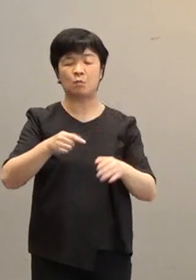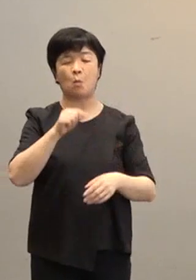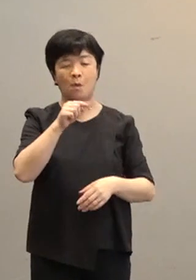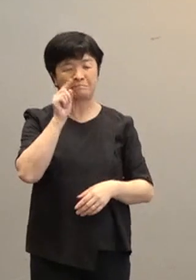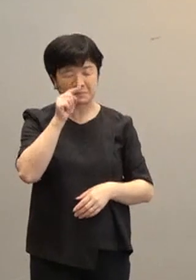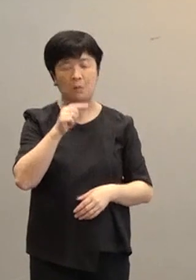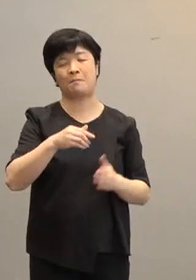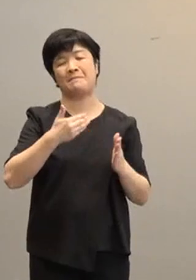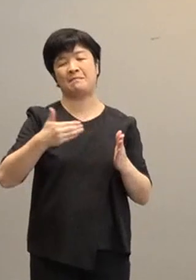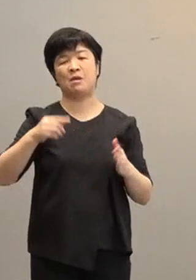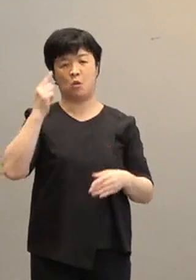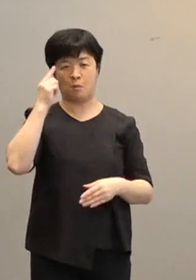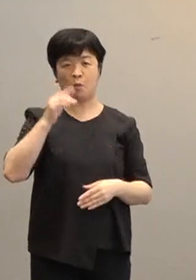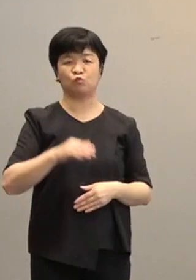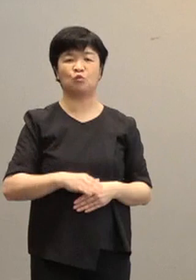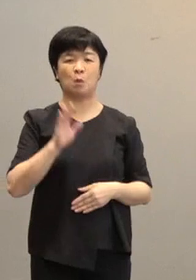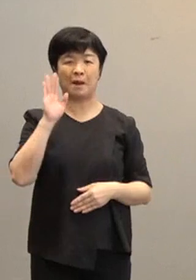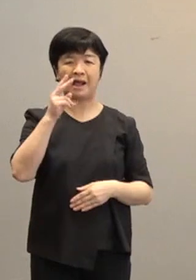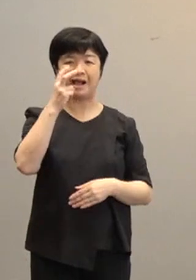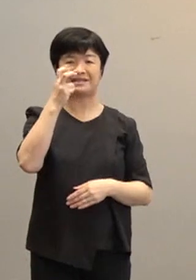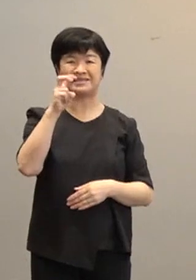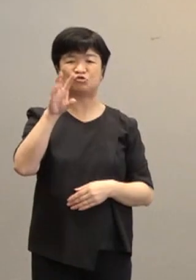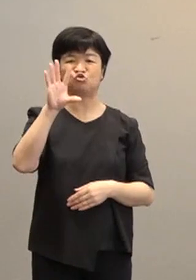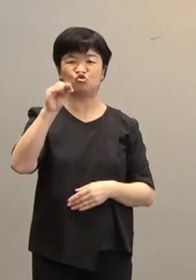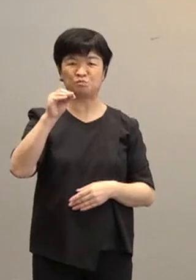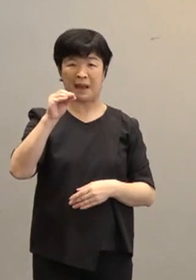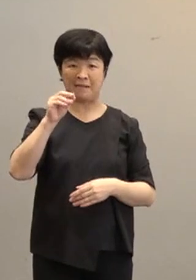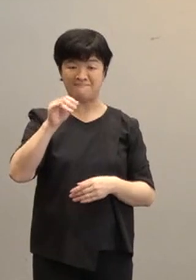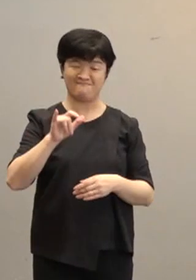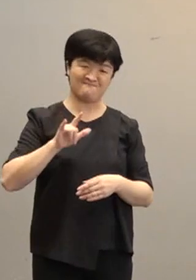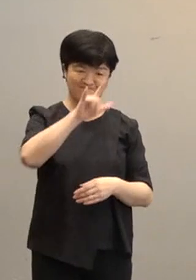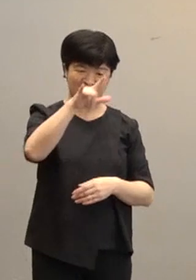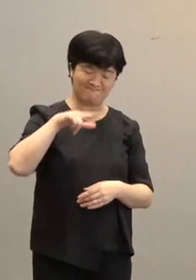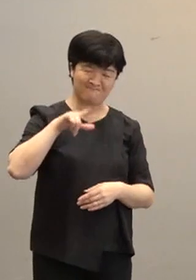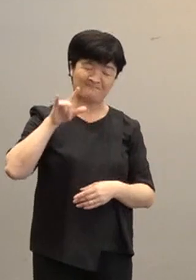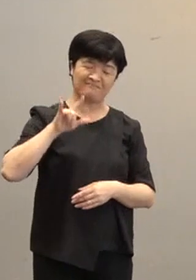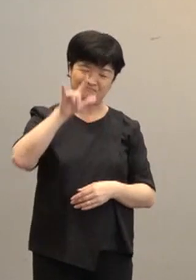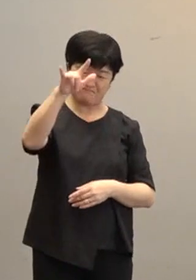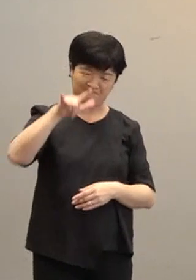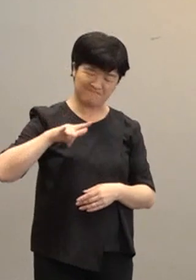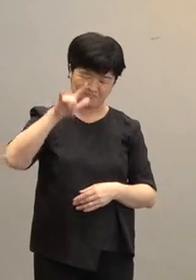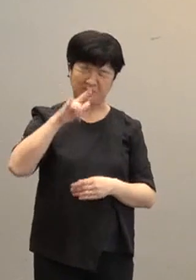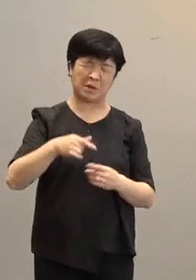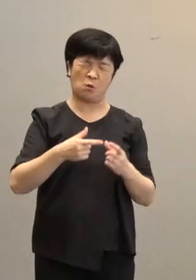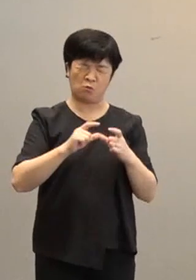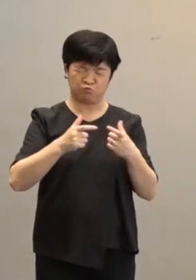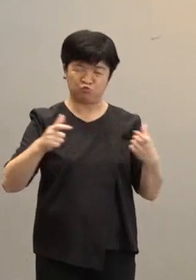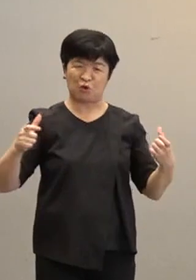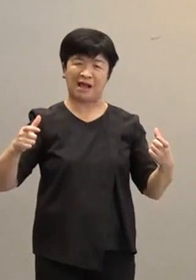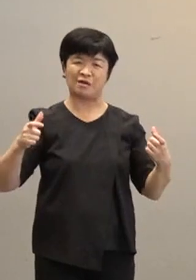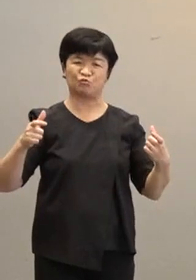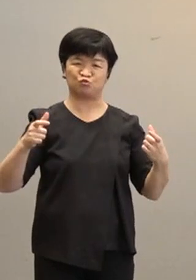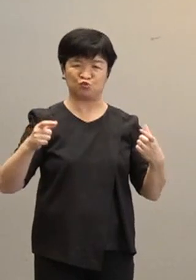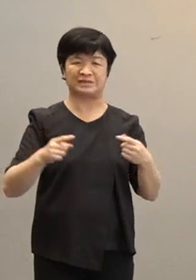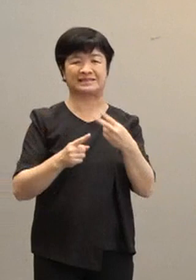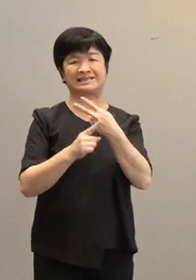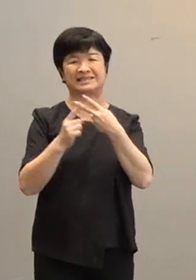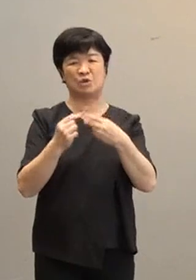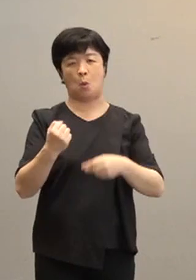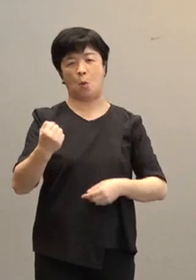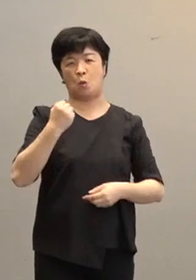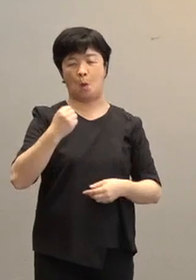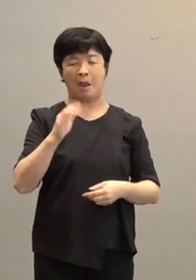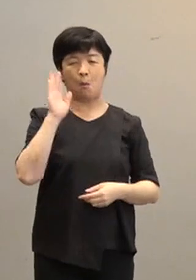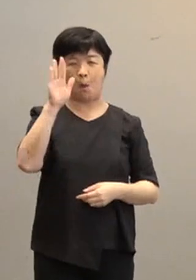のこれから20万回も発着枠が増えるという非常に大きな機能強化がこれが控えていますので、まあ苦渋